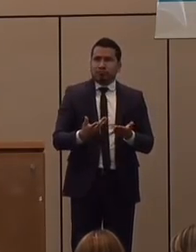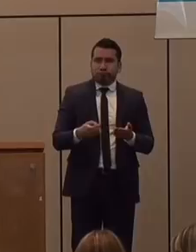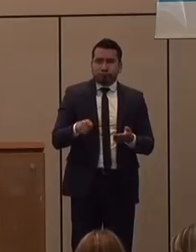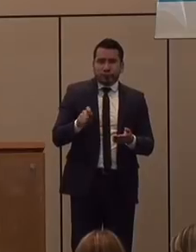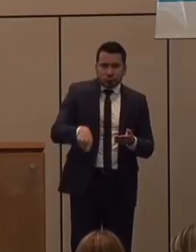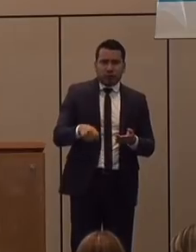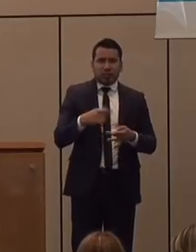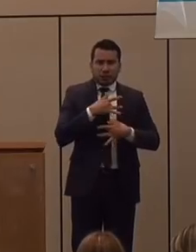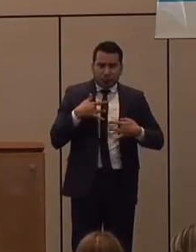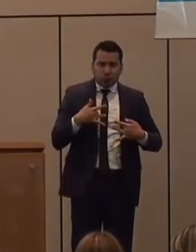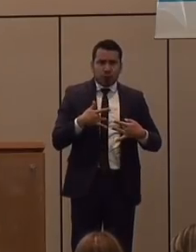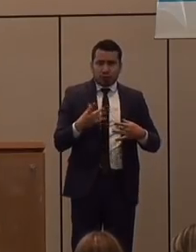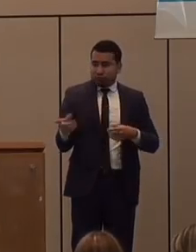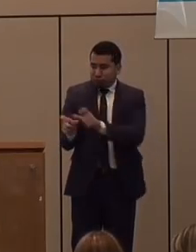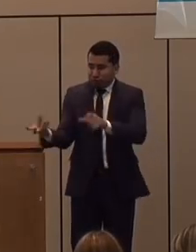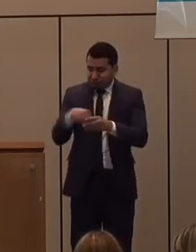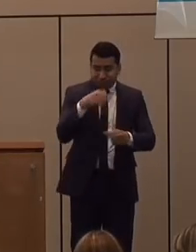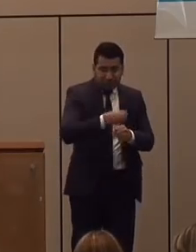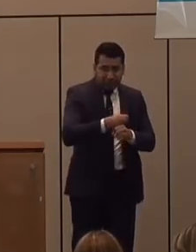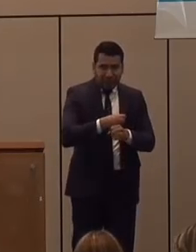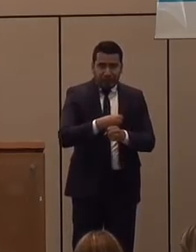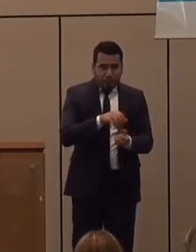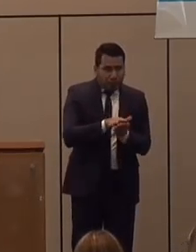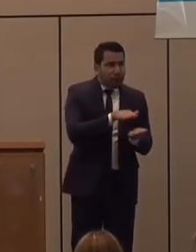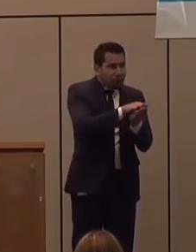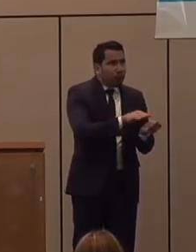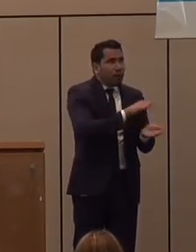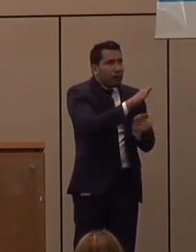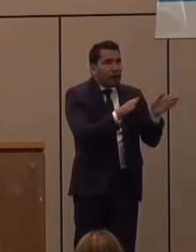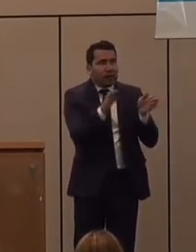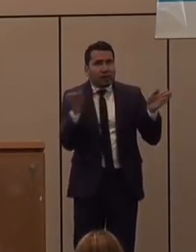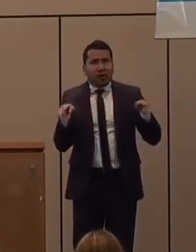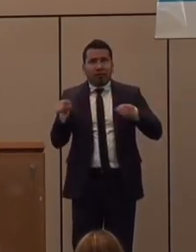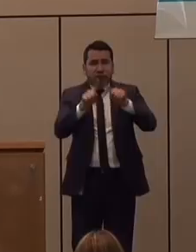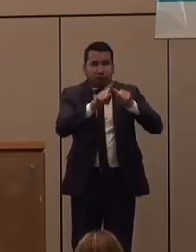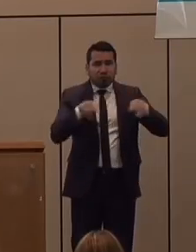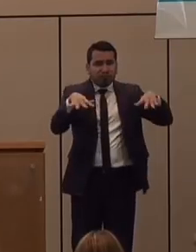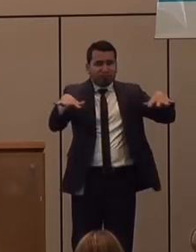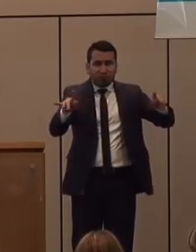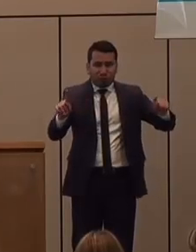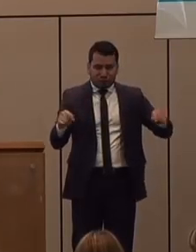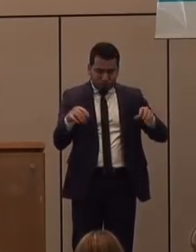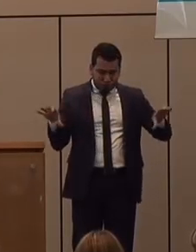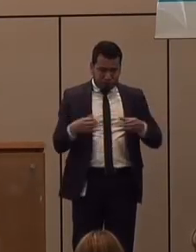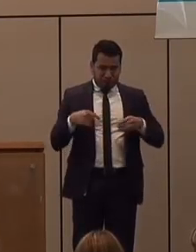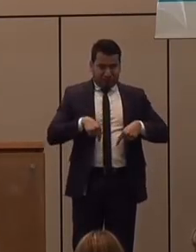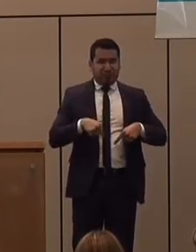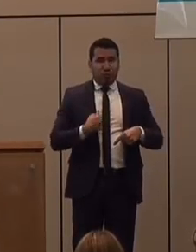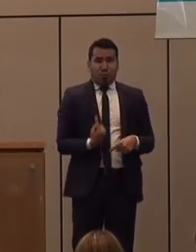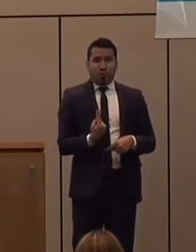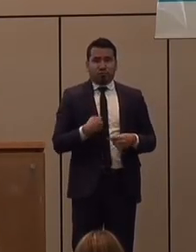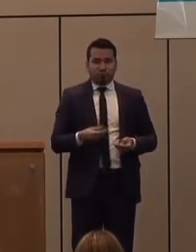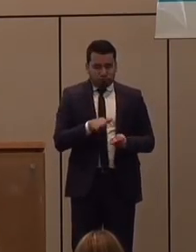social de sus trabajadores de esta manera lo que queremos es que los empresarios pues tengan una vida mucho más